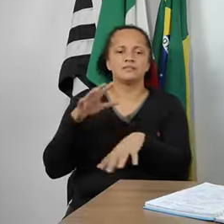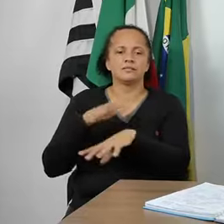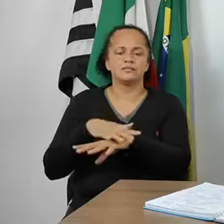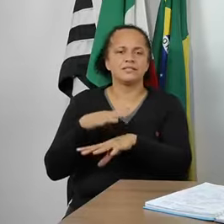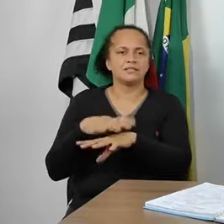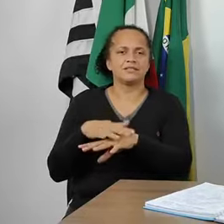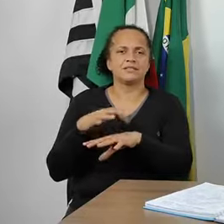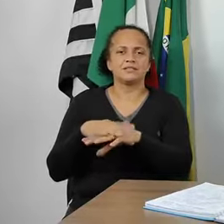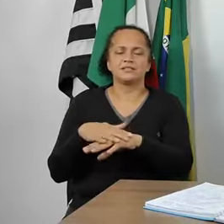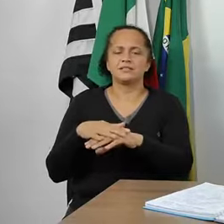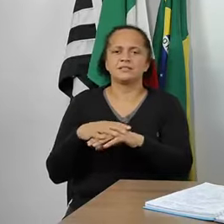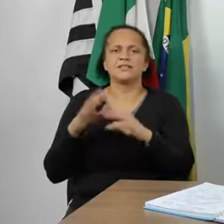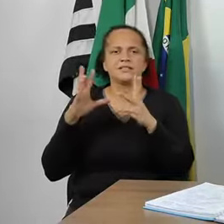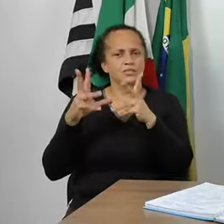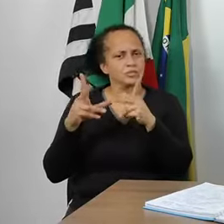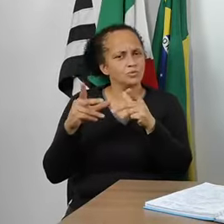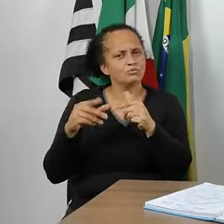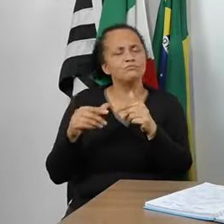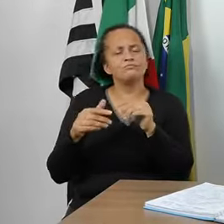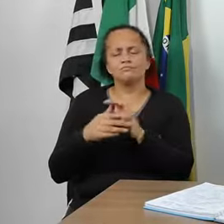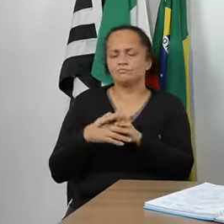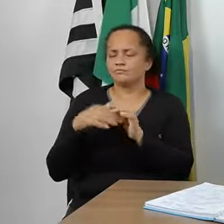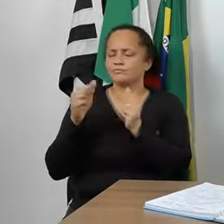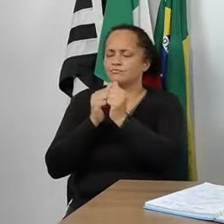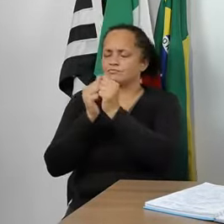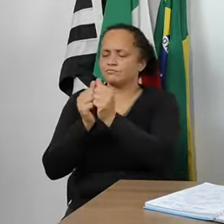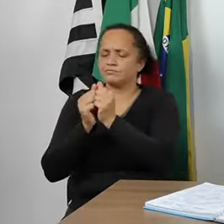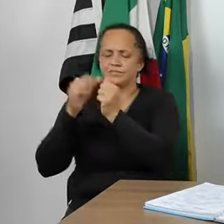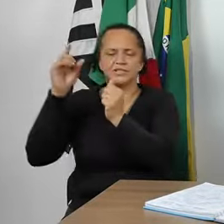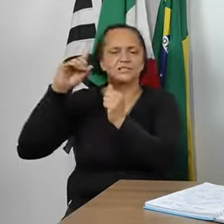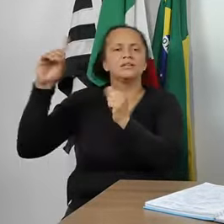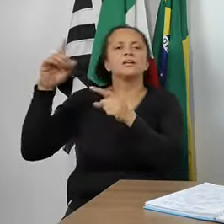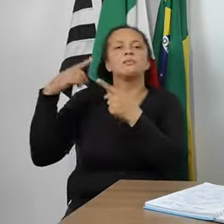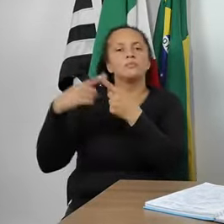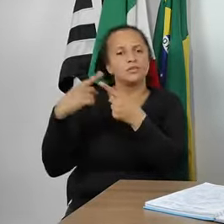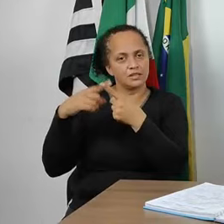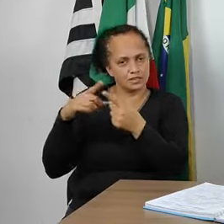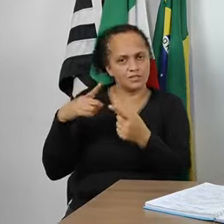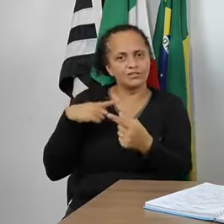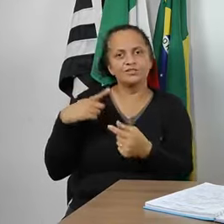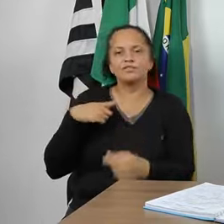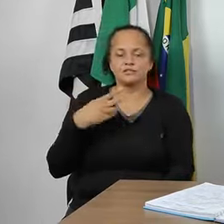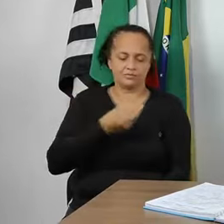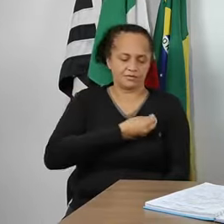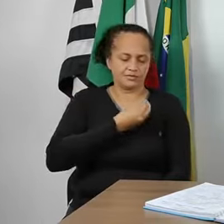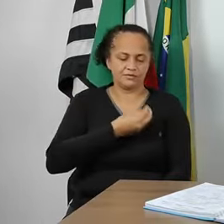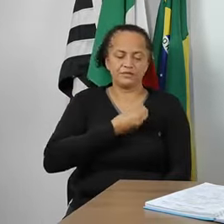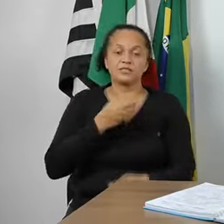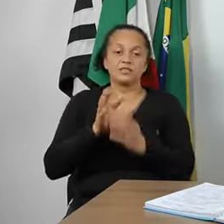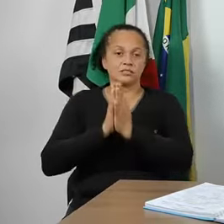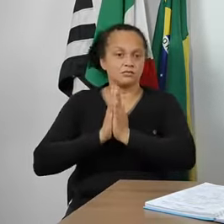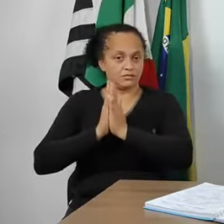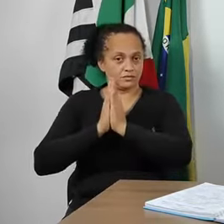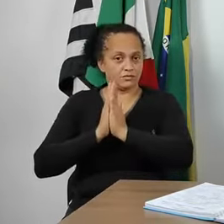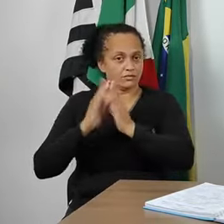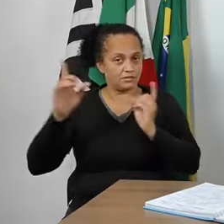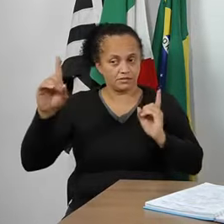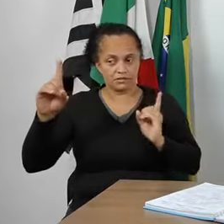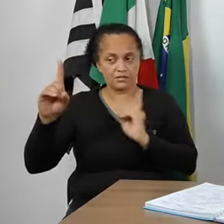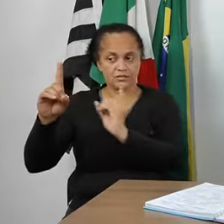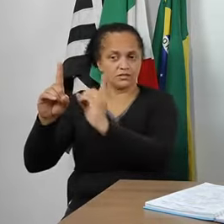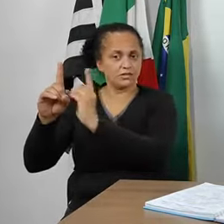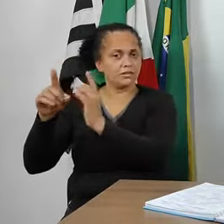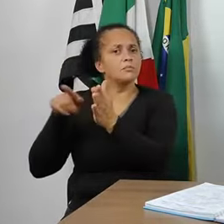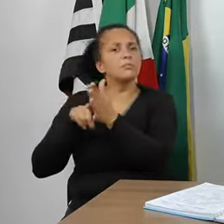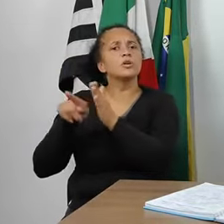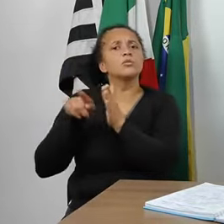condição em Deus tão gloriosa, porque ele tinha uma vida de oração, a ponto dos seus discípulos perguntarem para ele, Jesus,